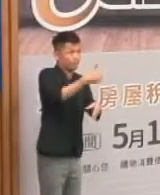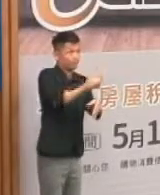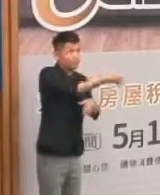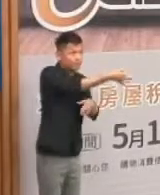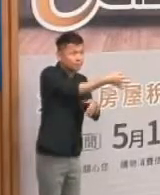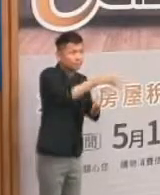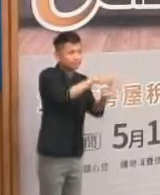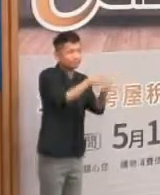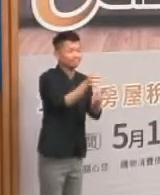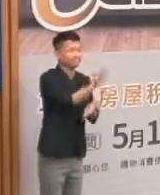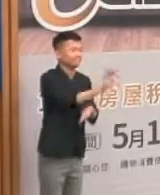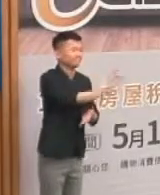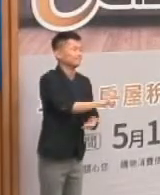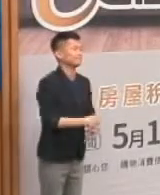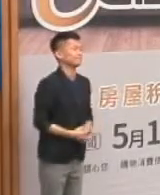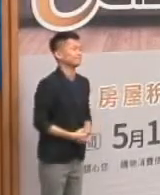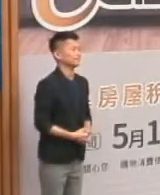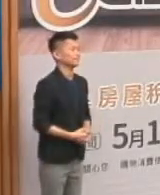好，